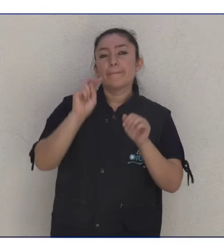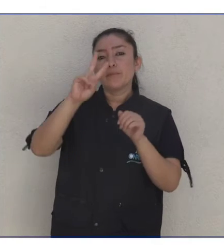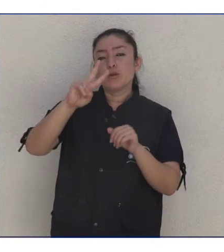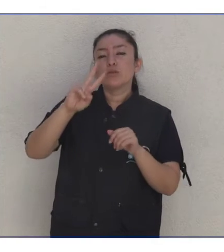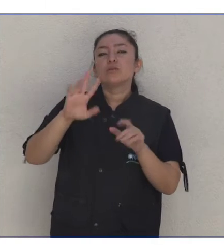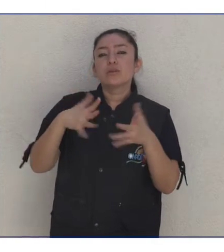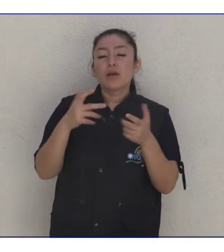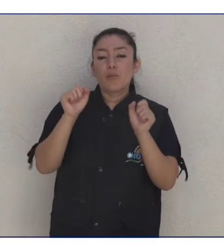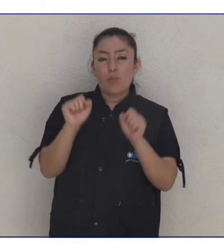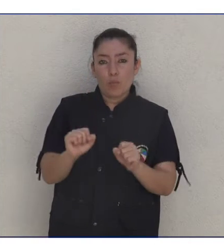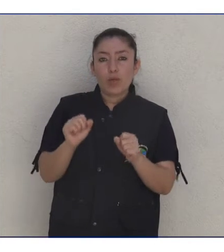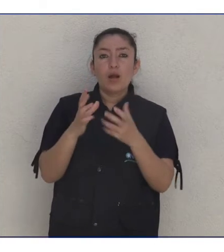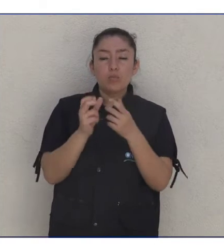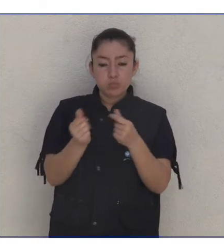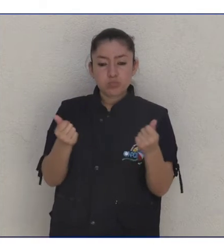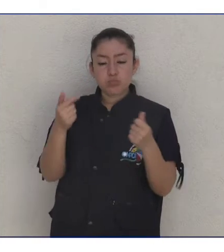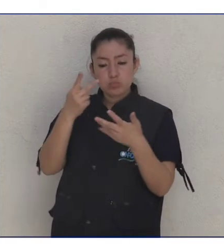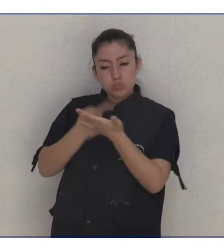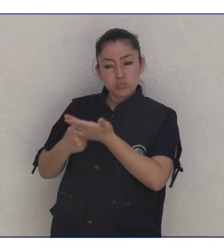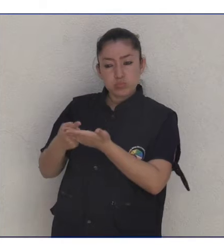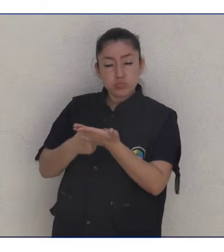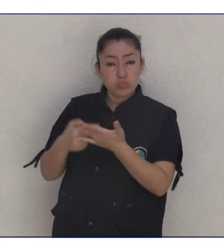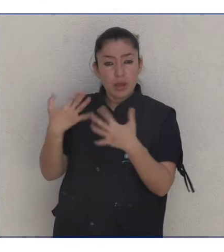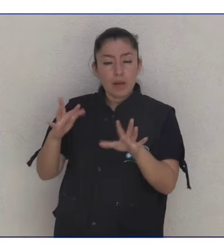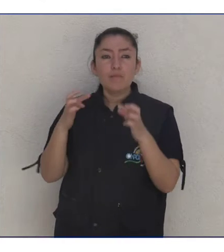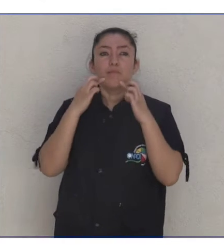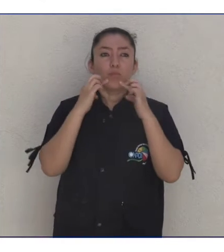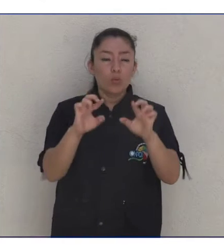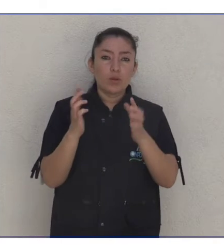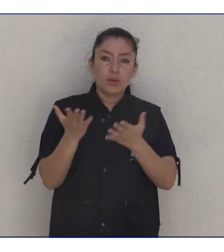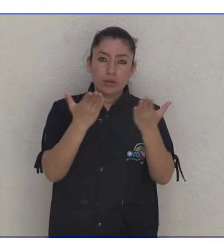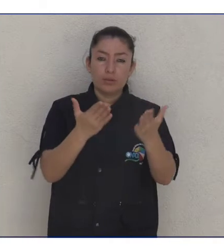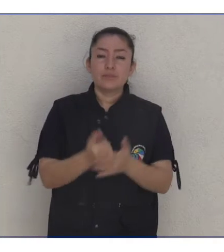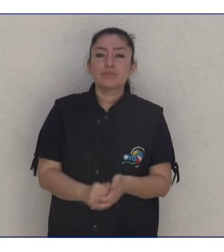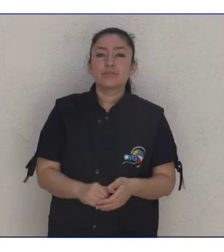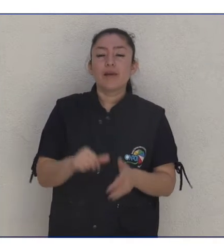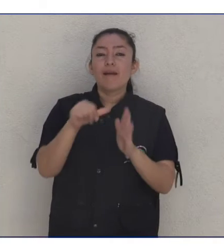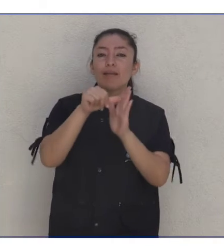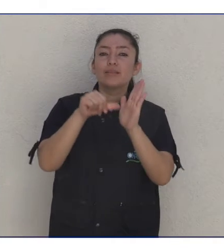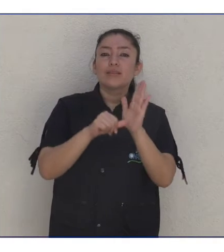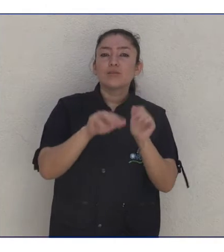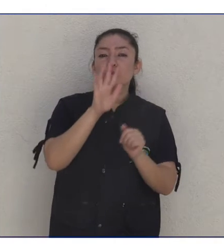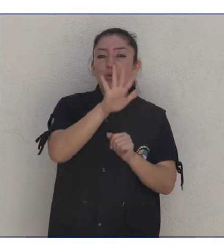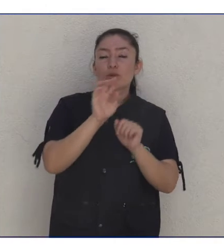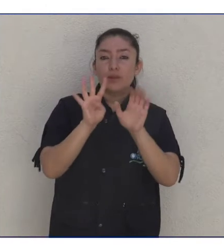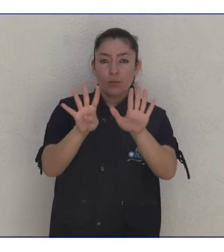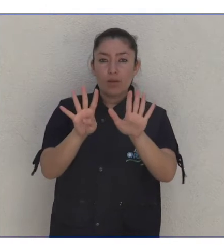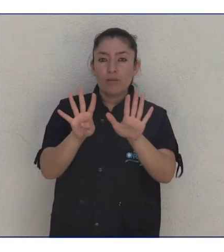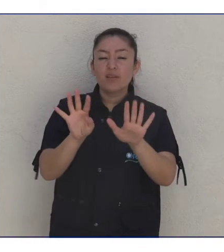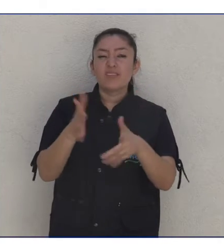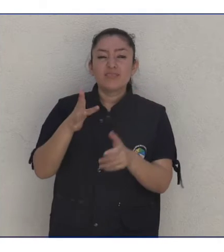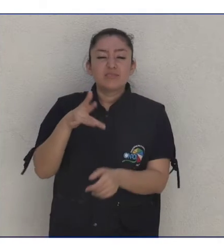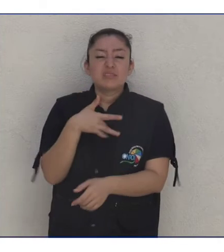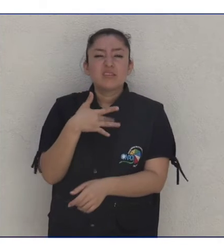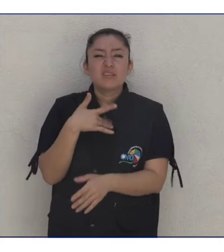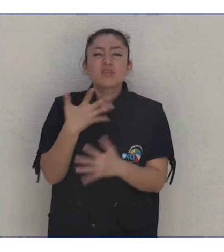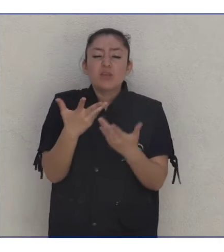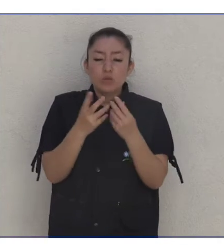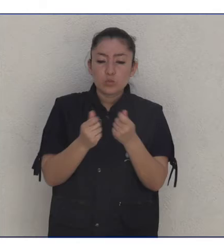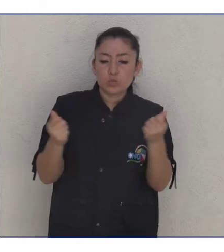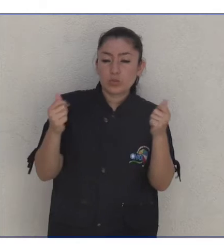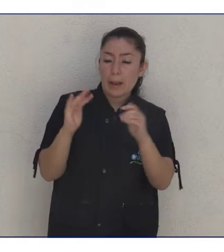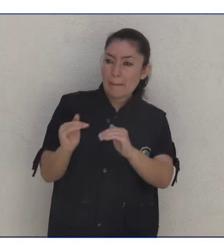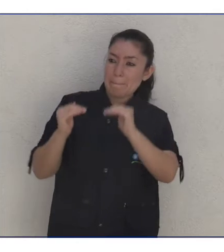Las resoluciones de la máxima autoridad serán públicas. Artículo 59. Sentido de la resolución de la